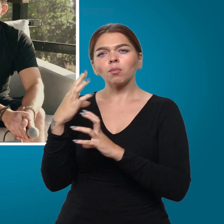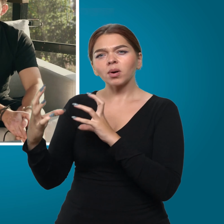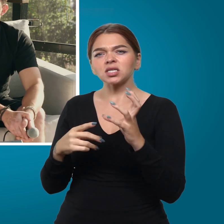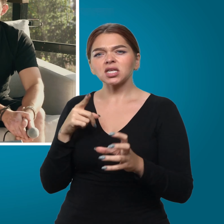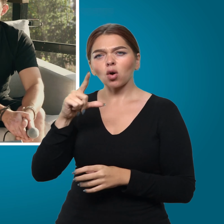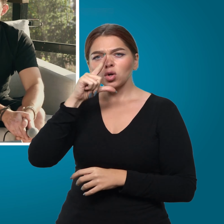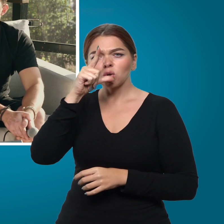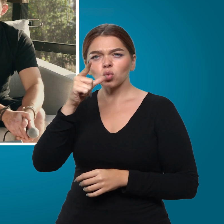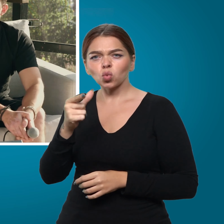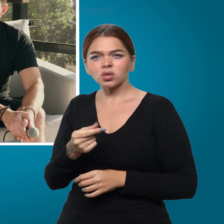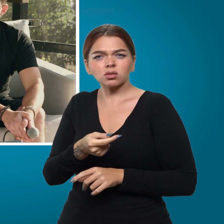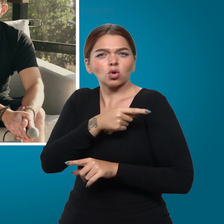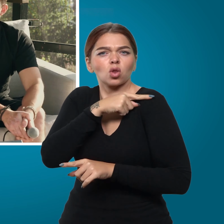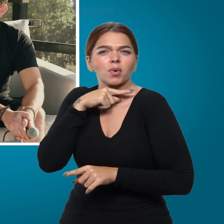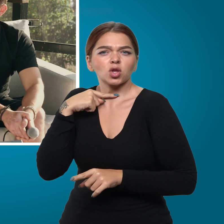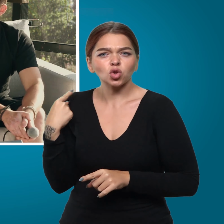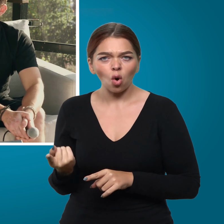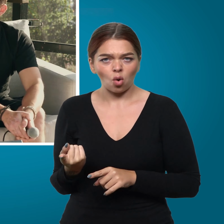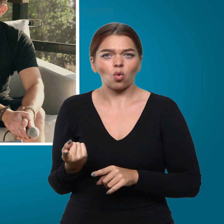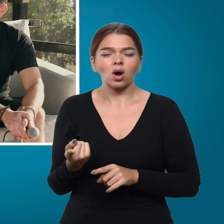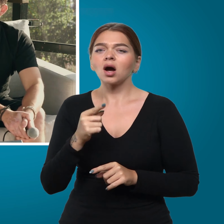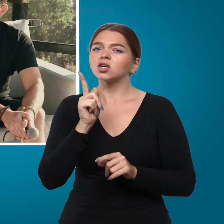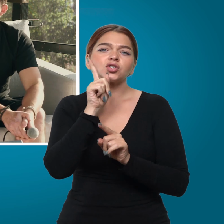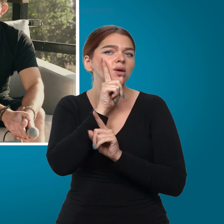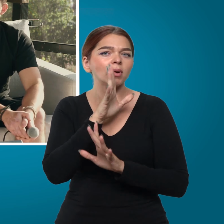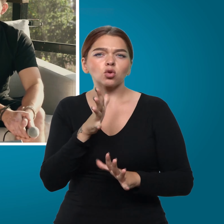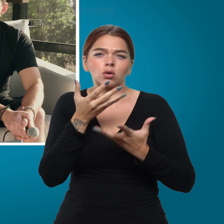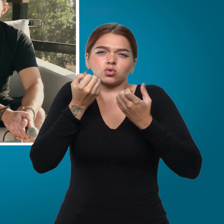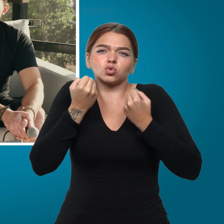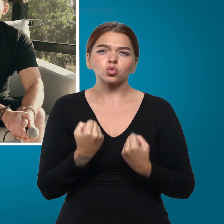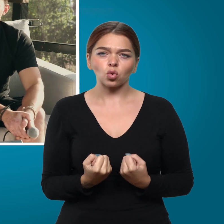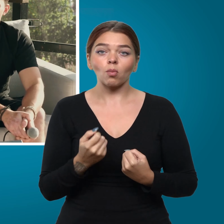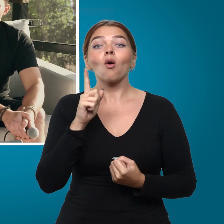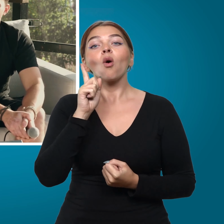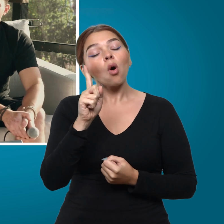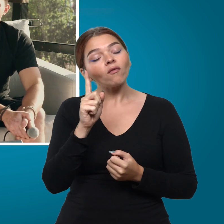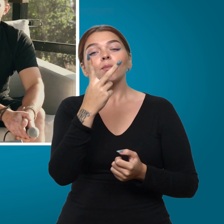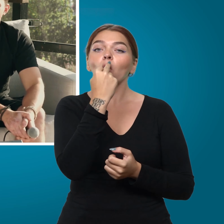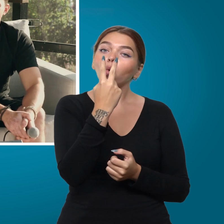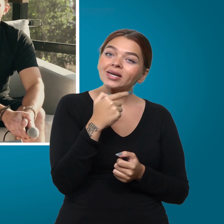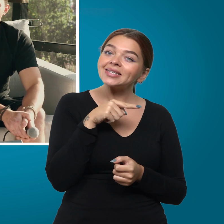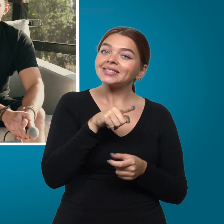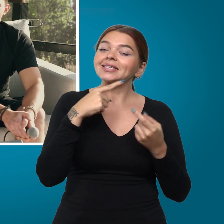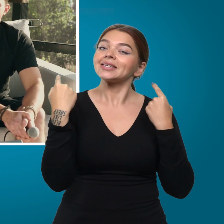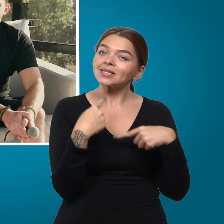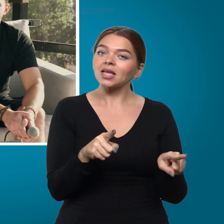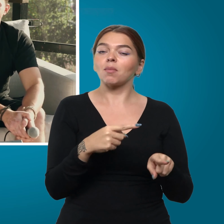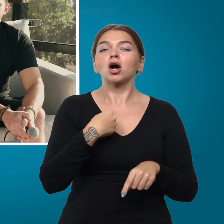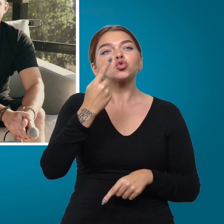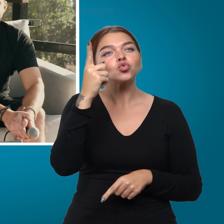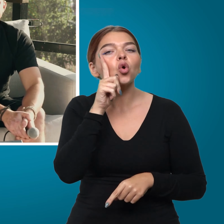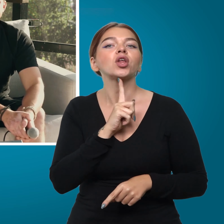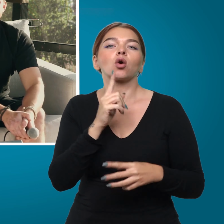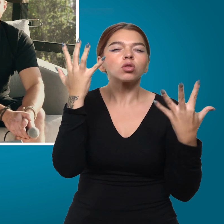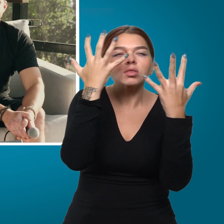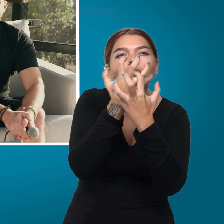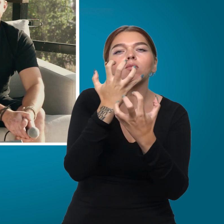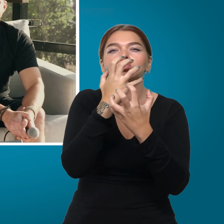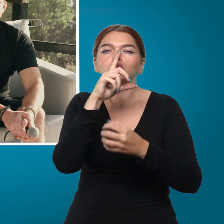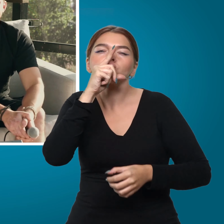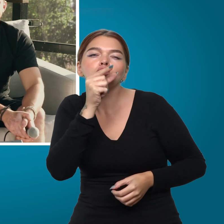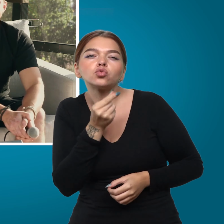suaugau ir pasižiūrėjau, pagalvojau, ne, pasaulį ir taip, nu, per daug to liūdėsio ir man pačiai jau nebesinori to sunkumo, o